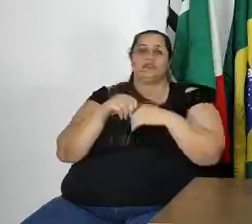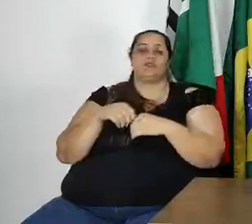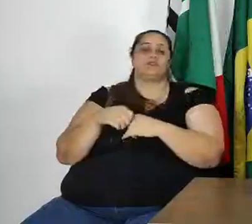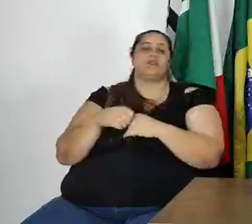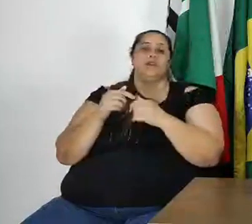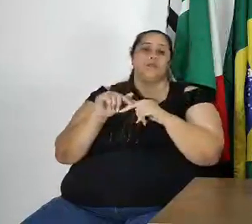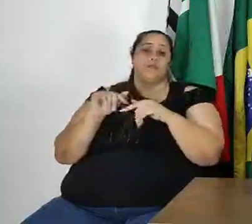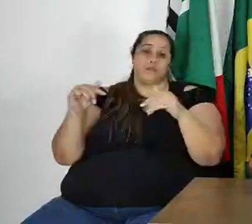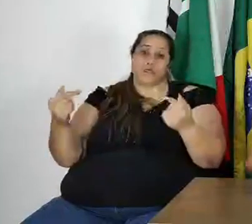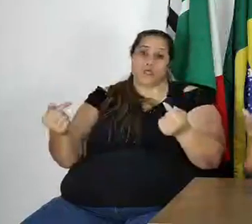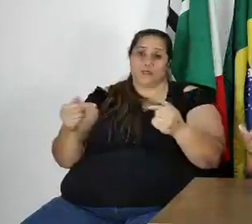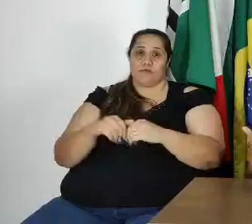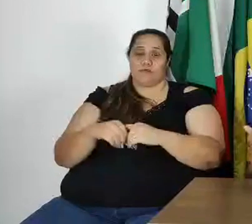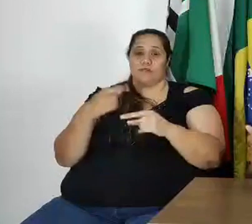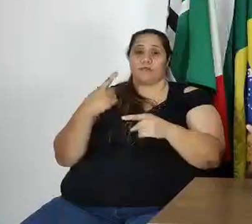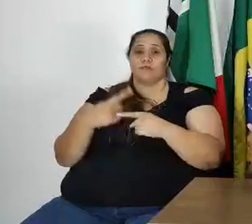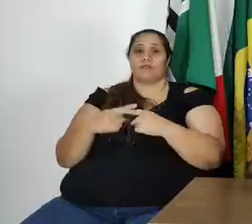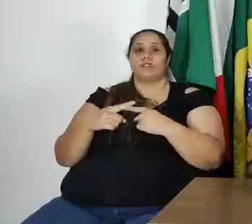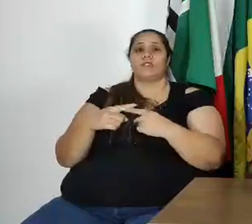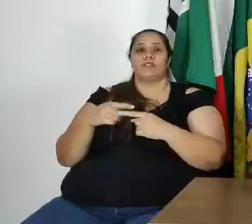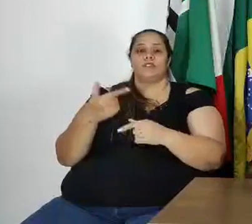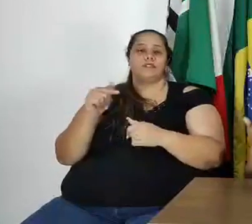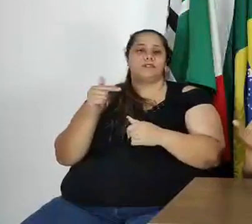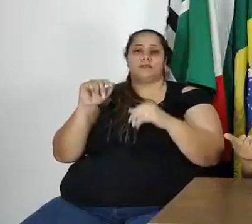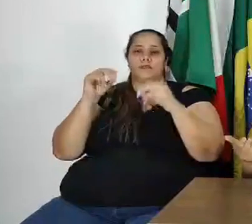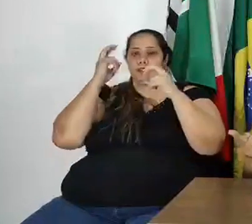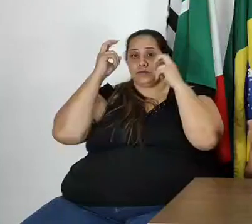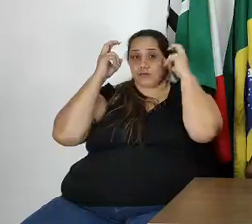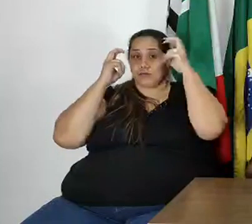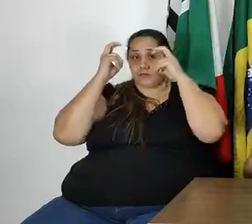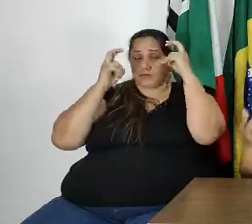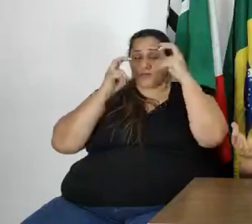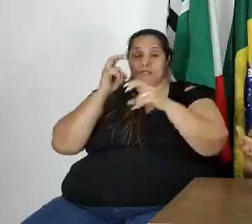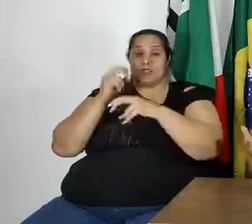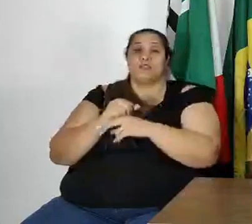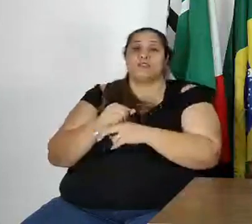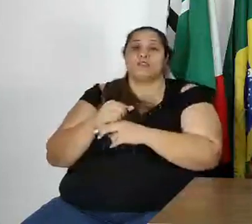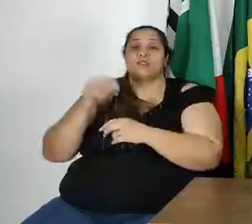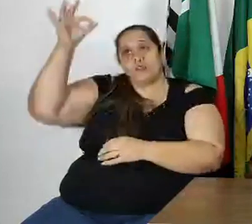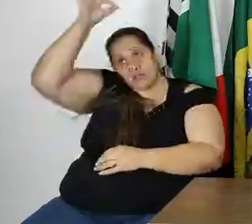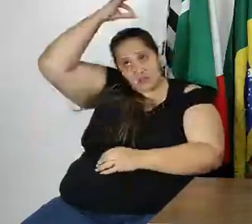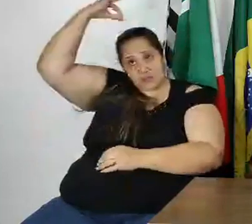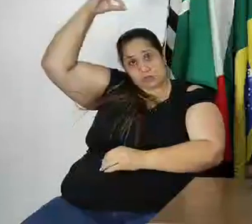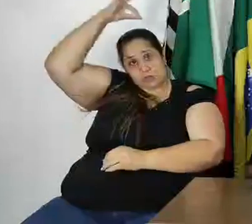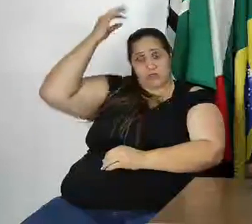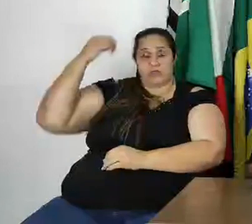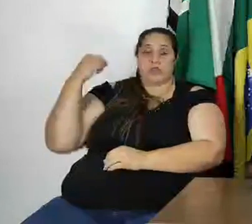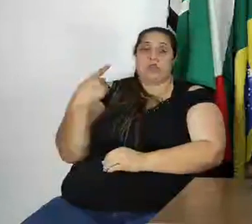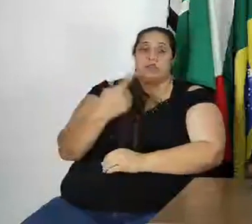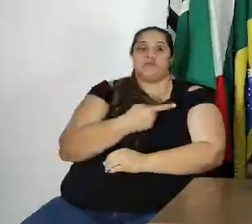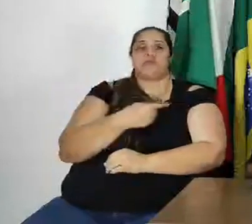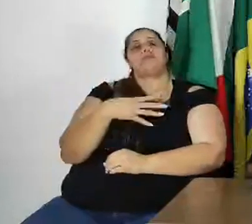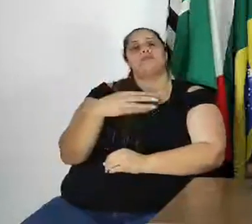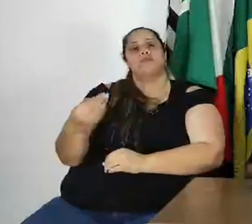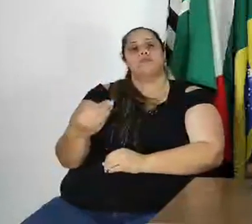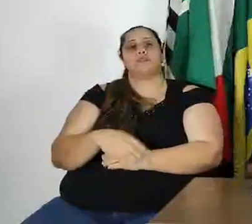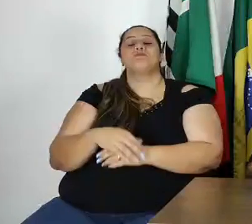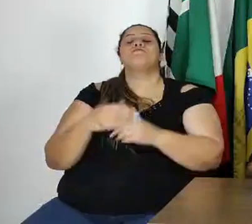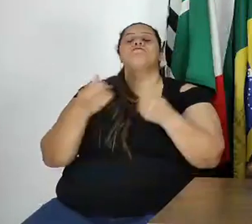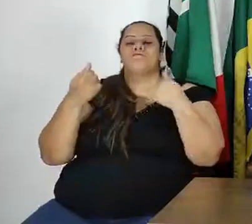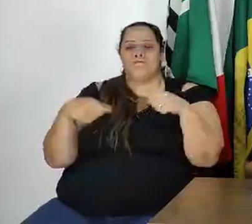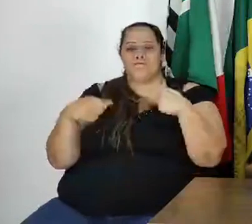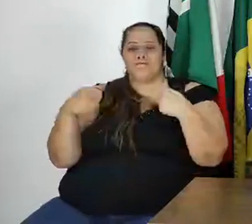futebol, por que não temos preocupação com a vida espiritual, com a vida eterna dos nossos filhos? É necessário que a gente